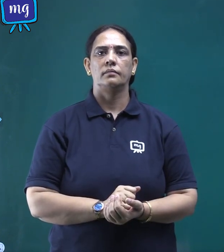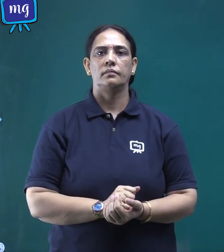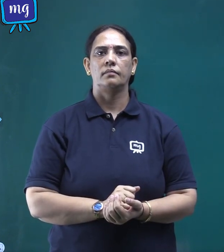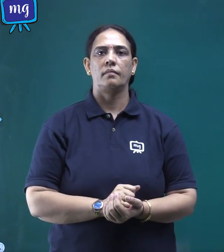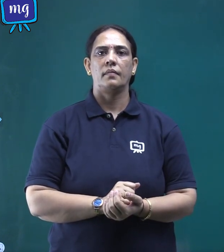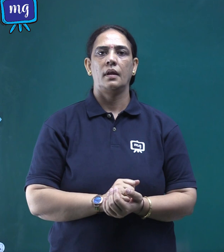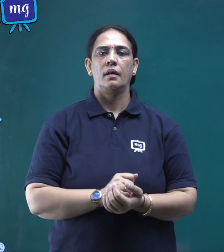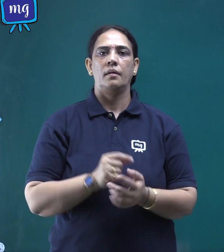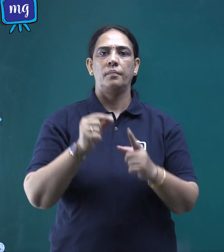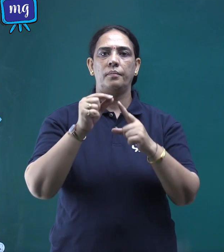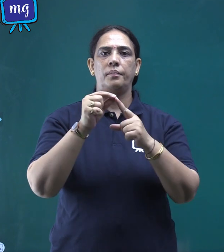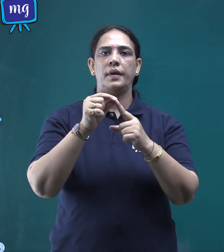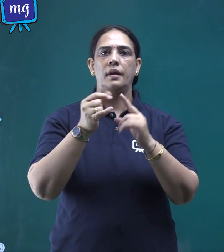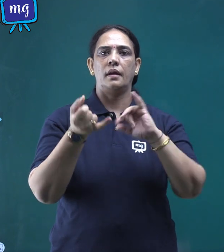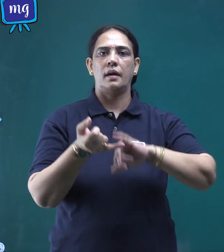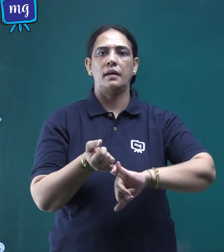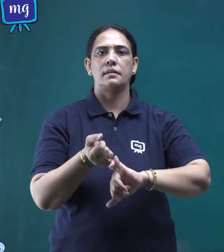पी एस